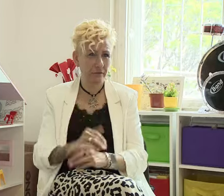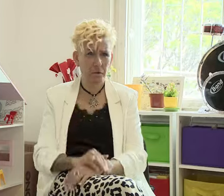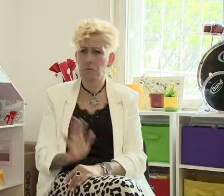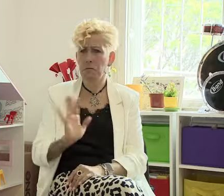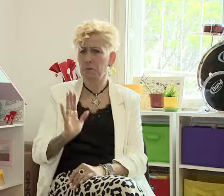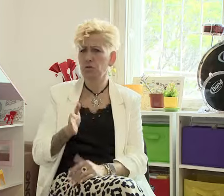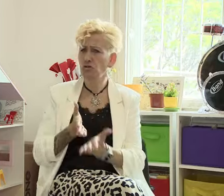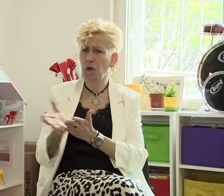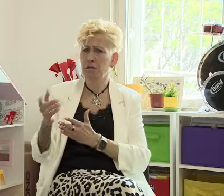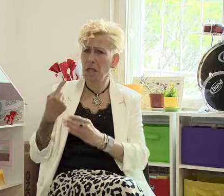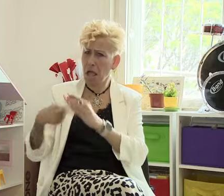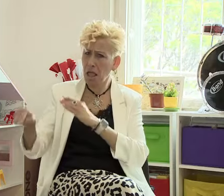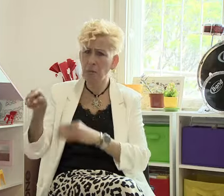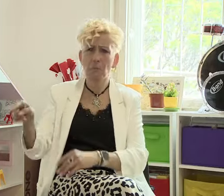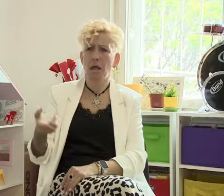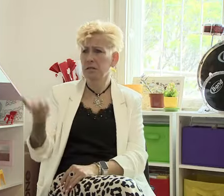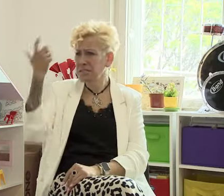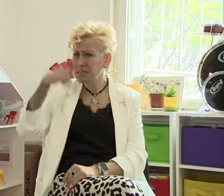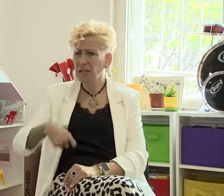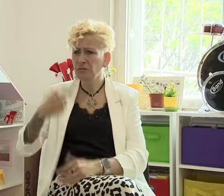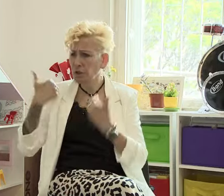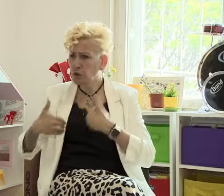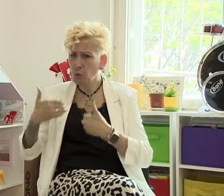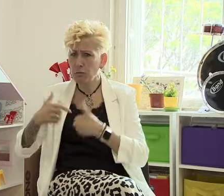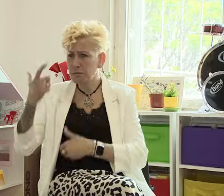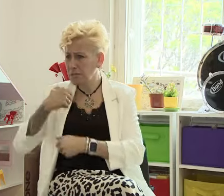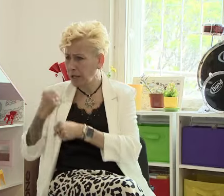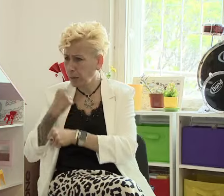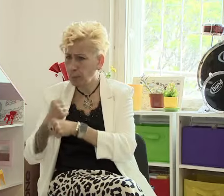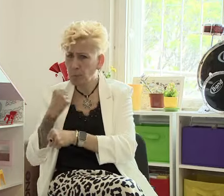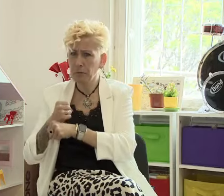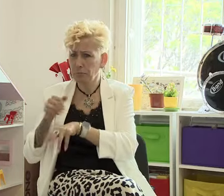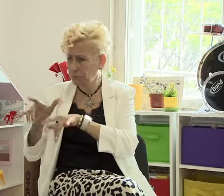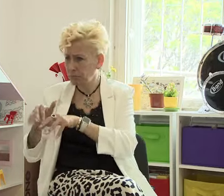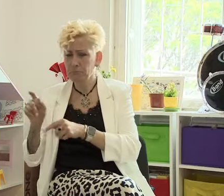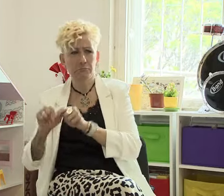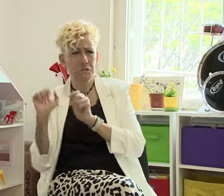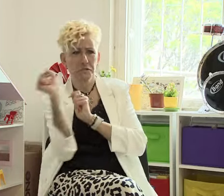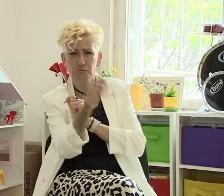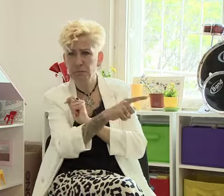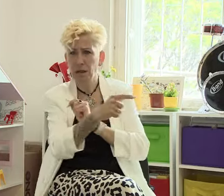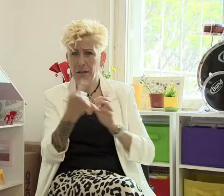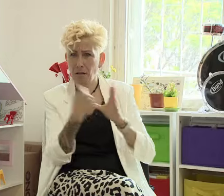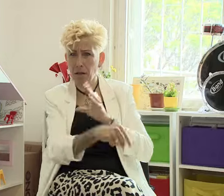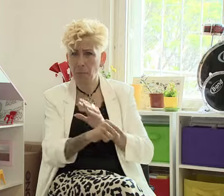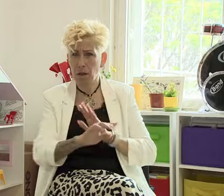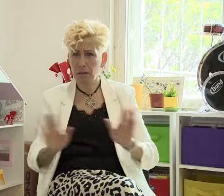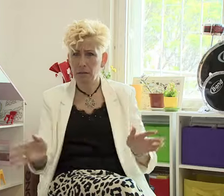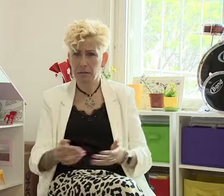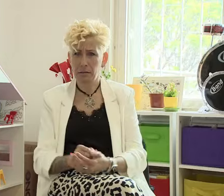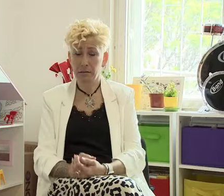попитах. Добре де, а все пак не трябва ли да си запишем нещо? Отговориха ми. Не, ще ви изпратим после всичко по